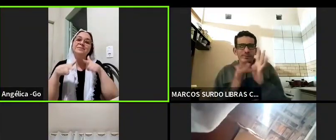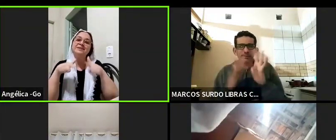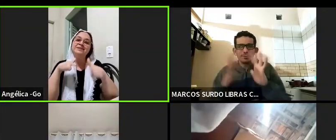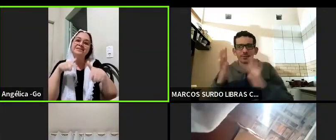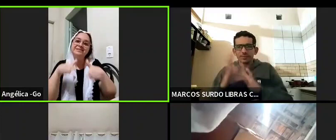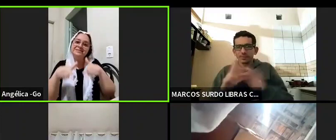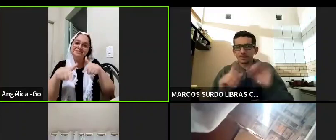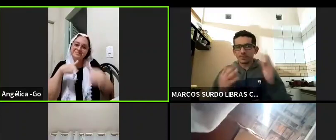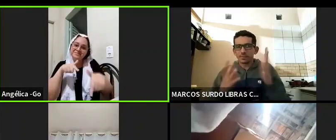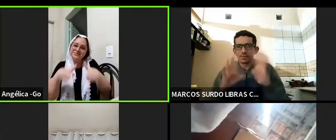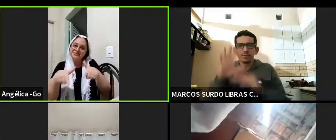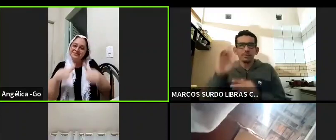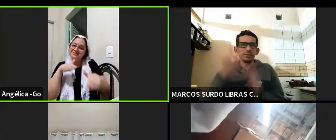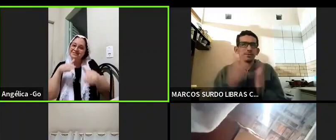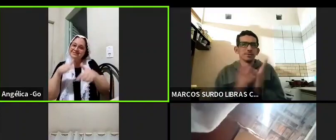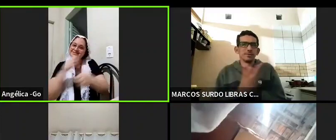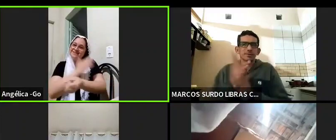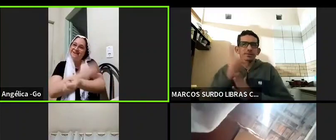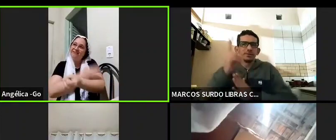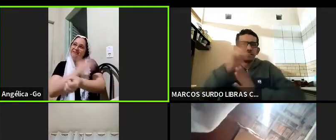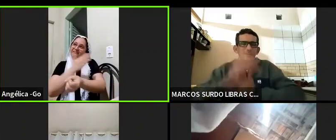sepultar viva.